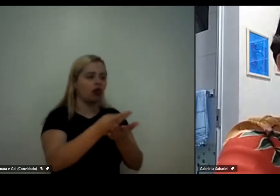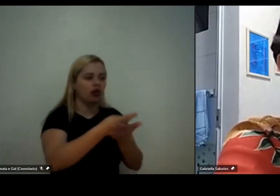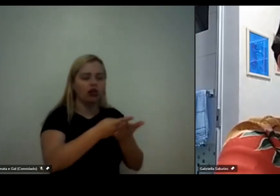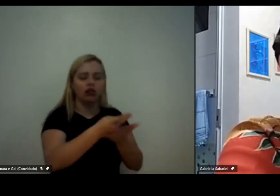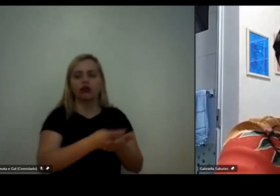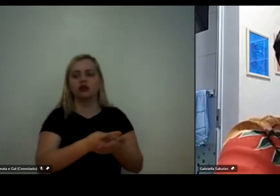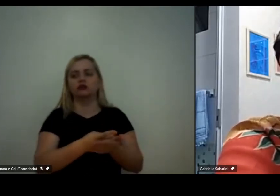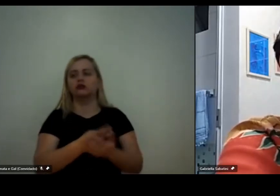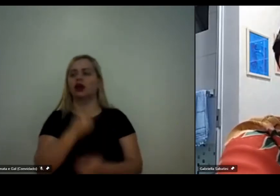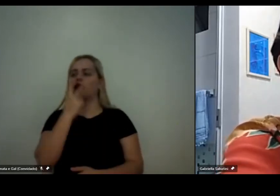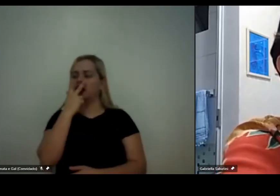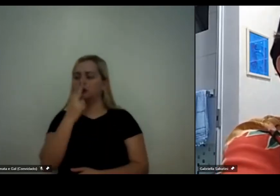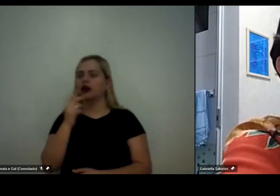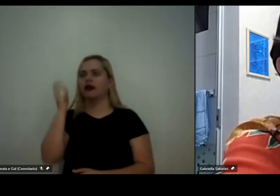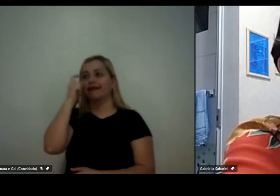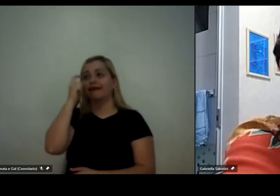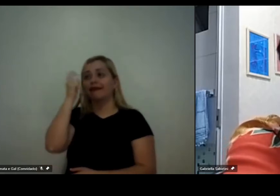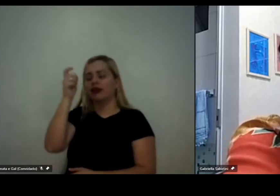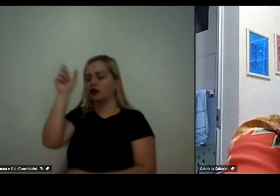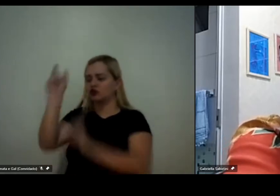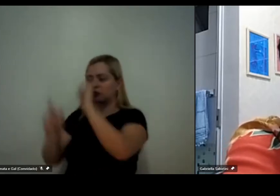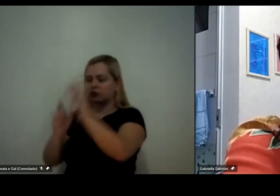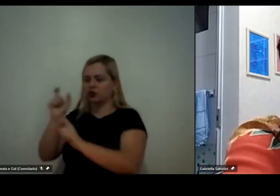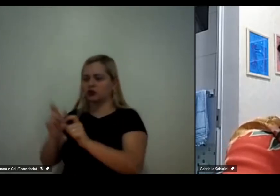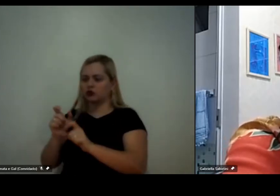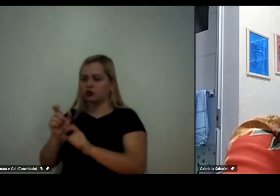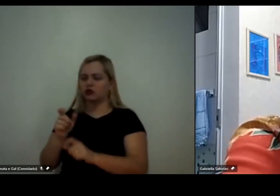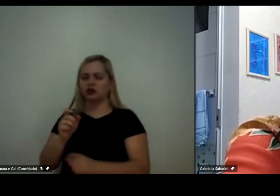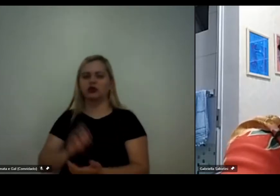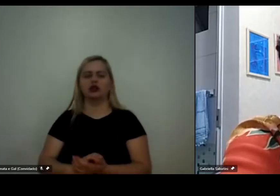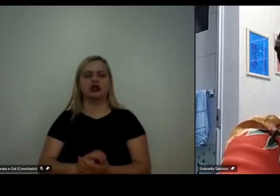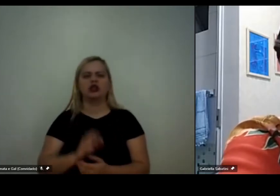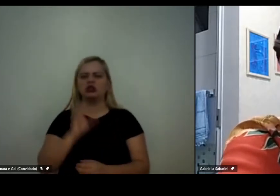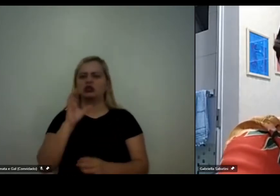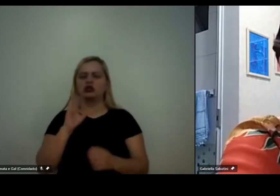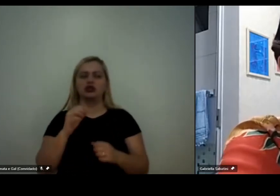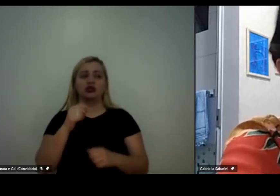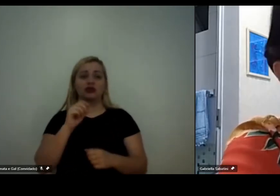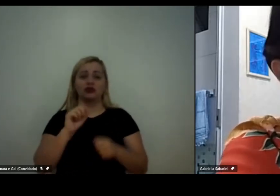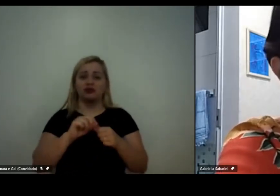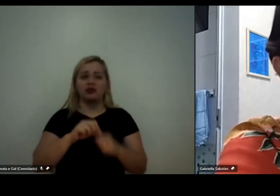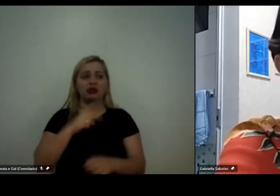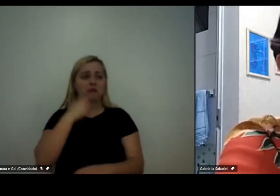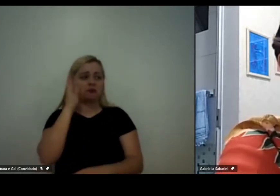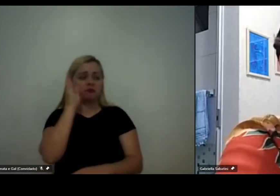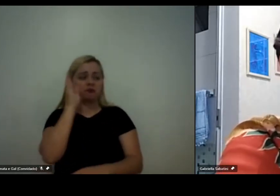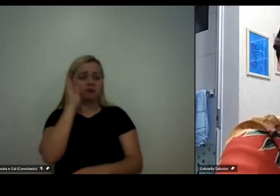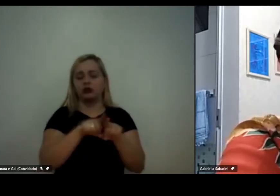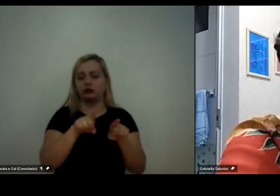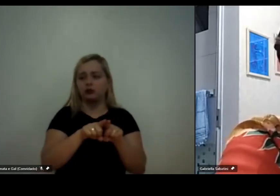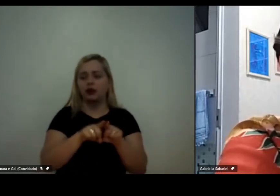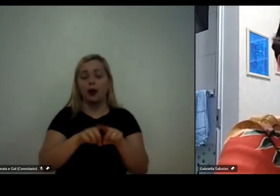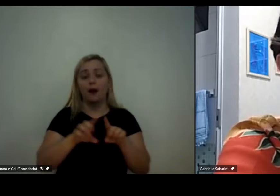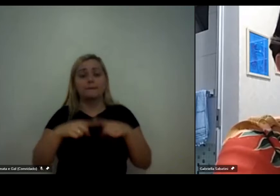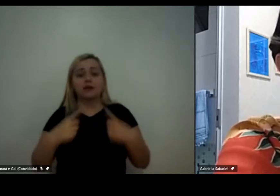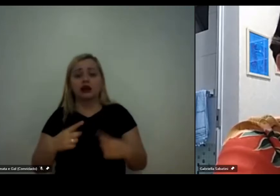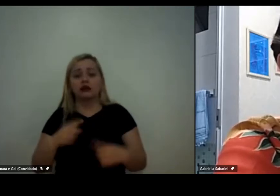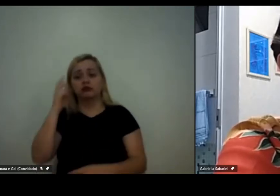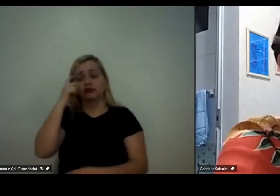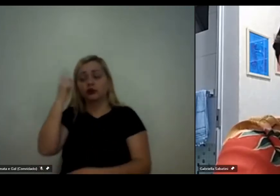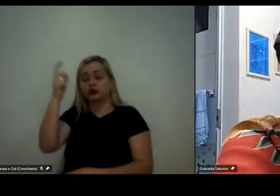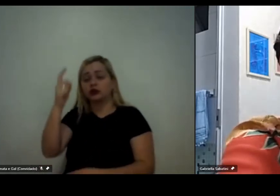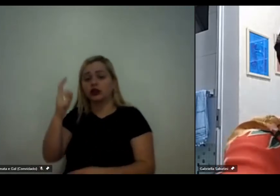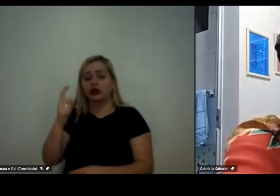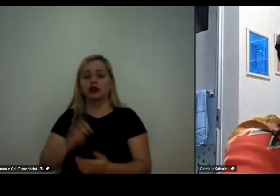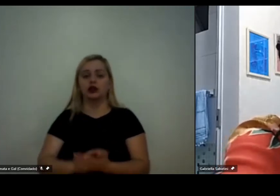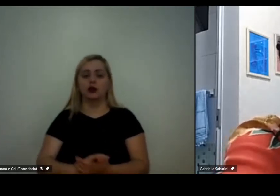ideia de pessoa assim e poderia, enfim, mastigá-lo, mordê-lo. Mas acho que a ideia que faço de pessoa assim perdi